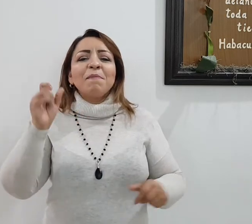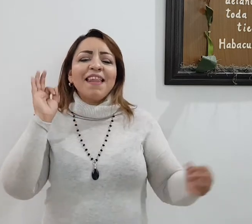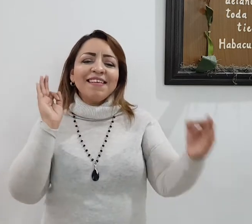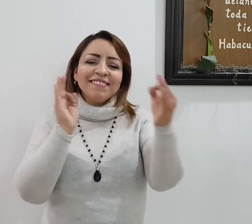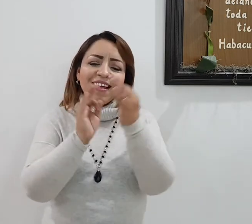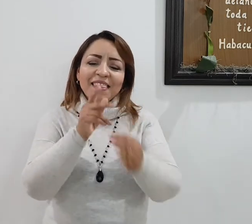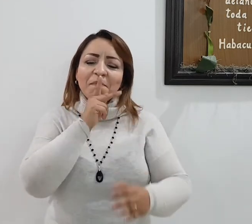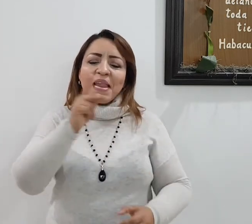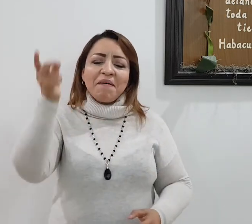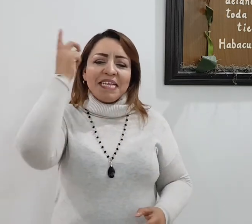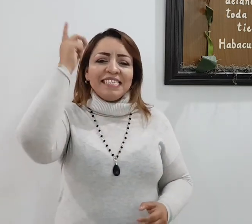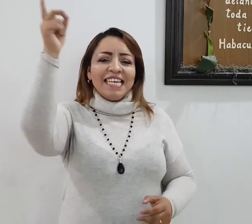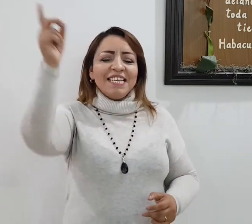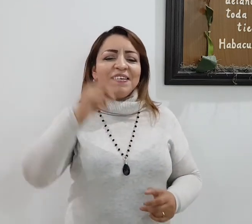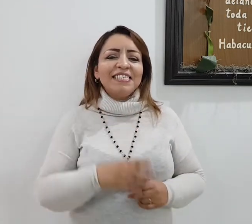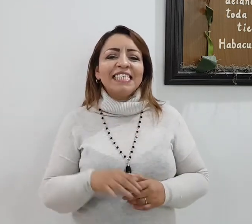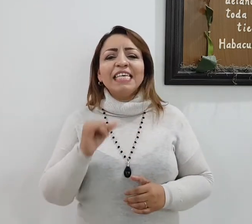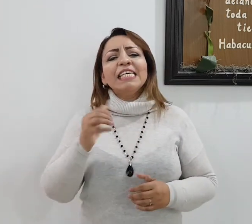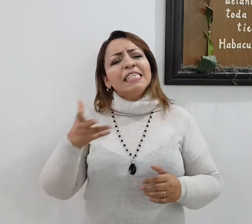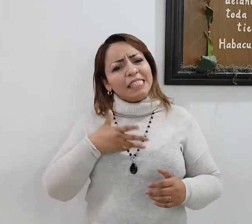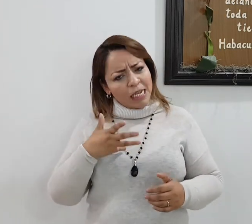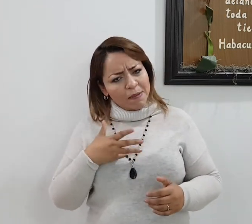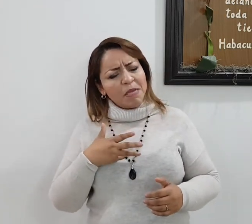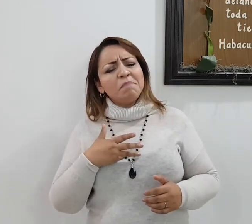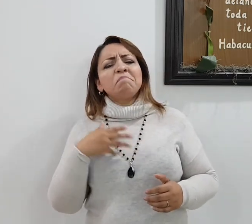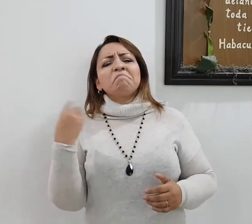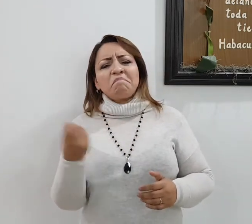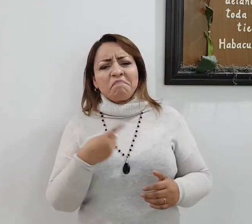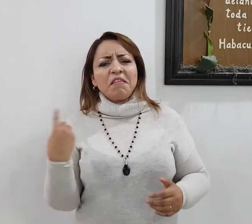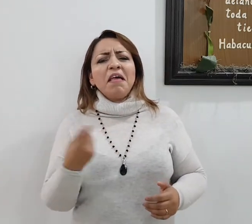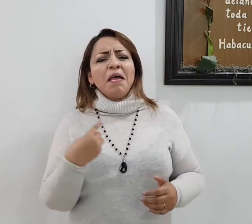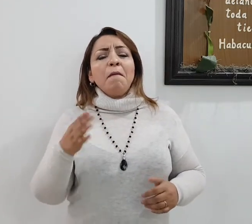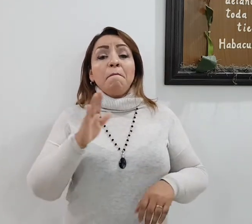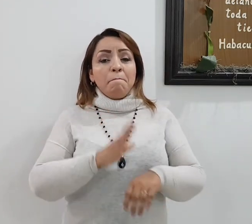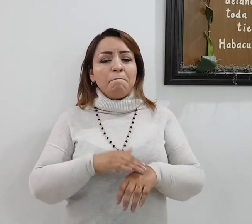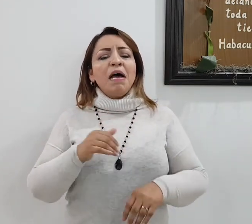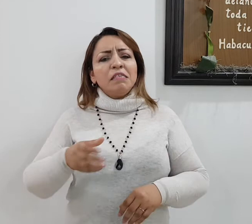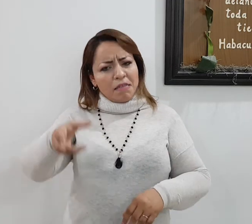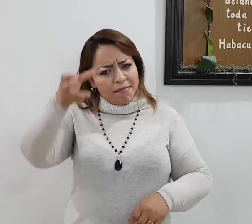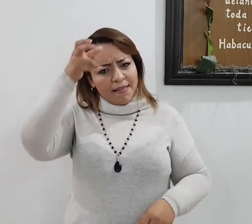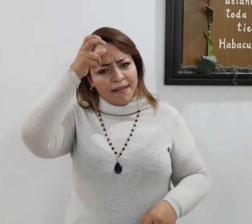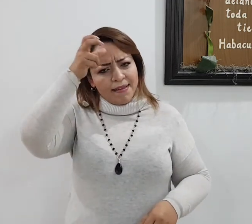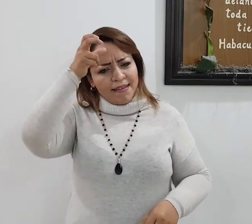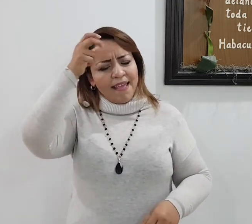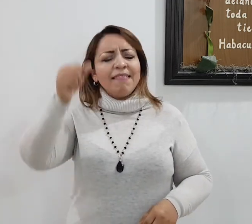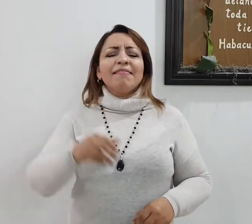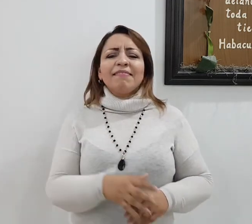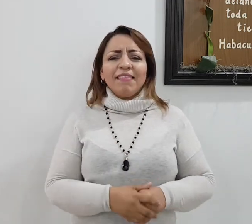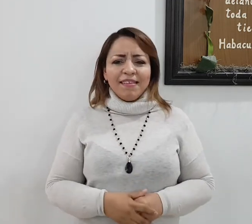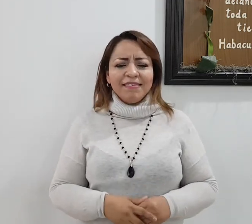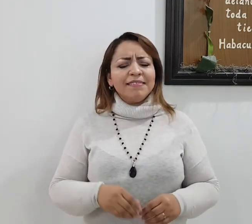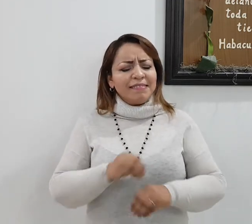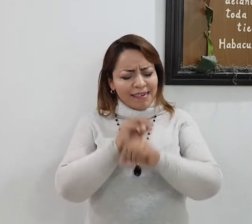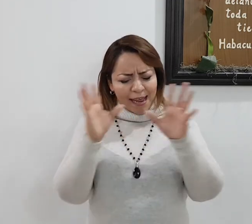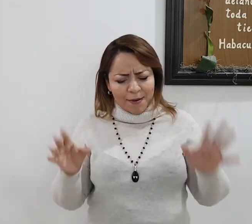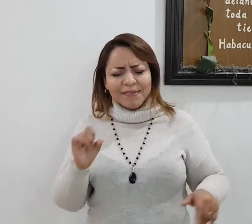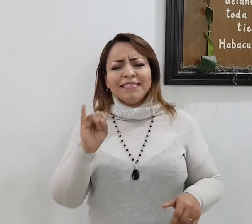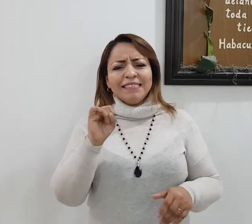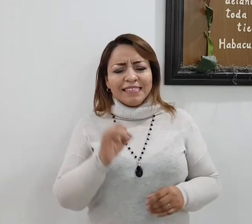más cultos e inteligentes y sabios, acérquese a la palabra del Señor. Para que conozcamos mejor al Señor y